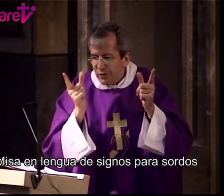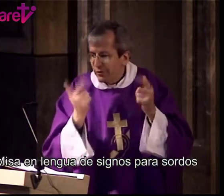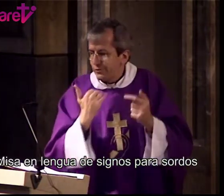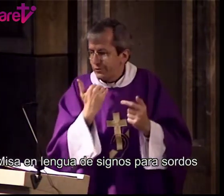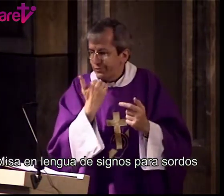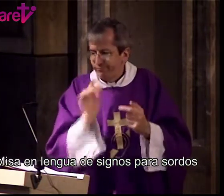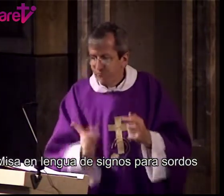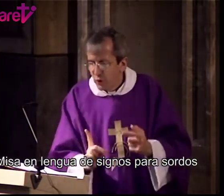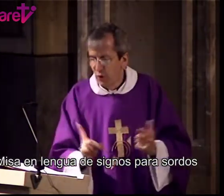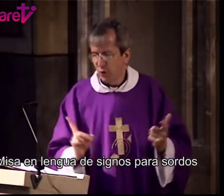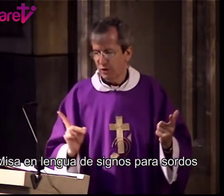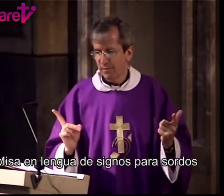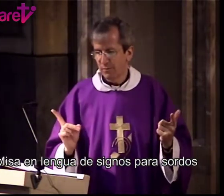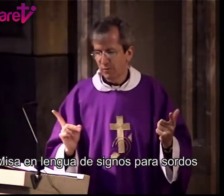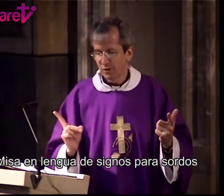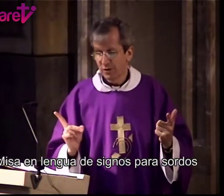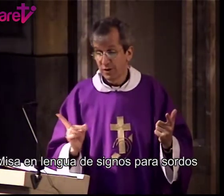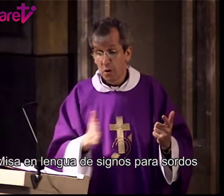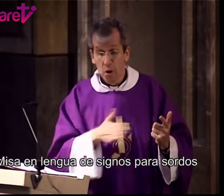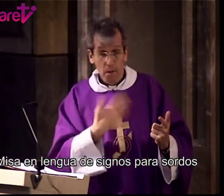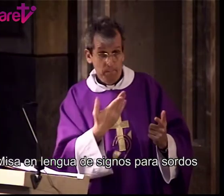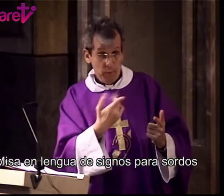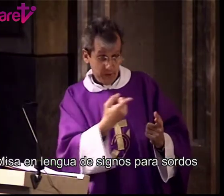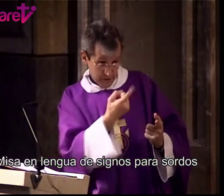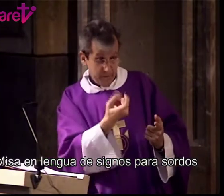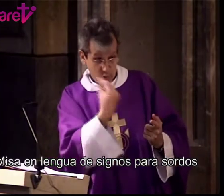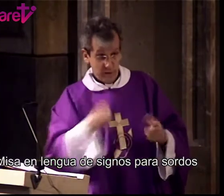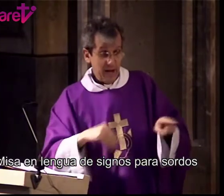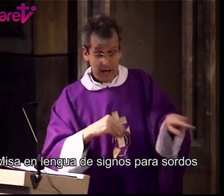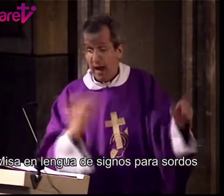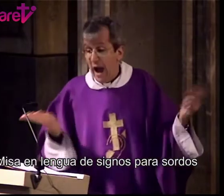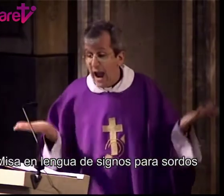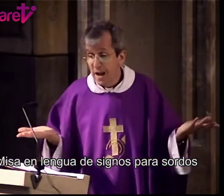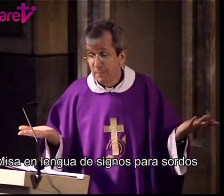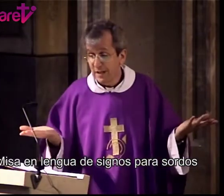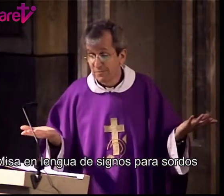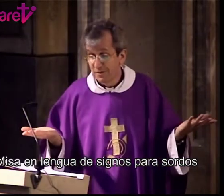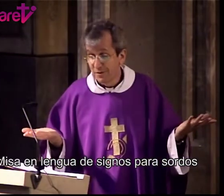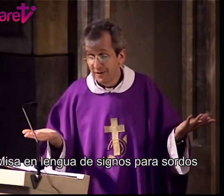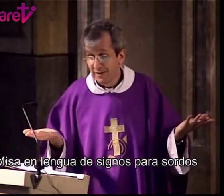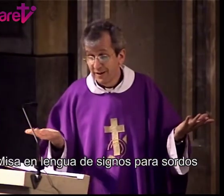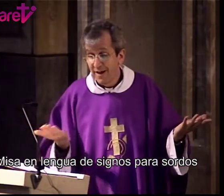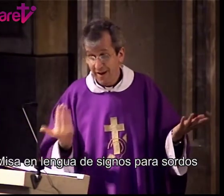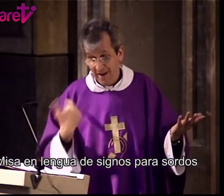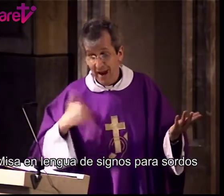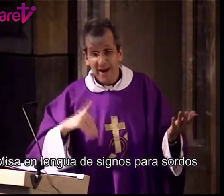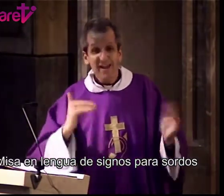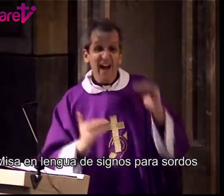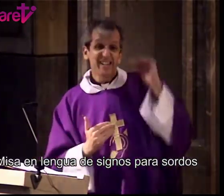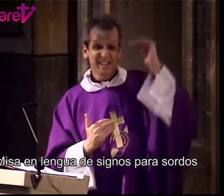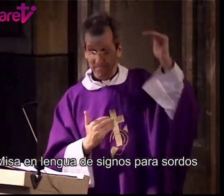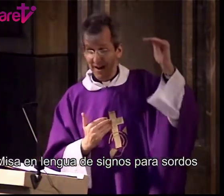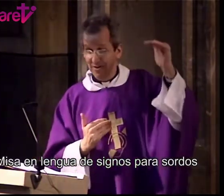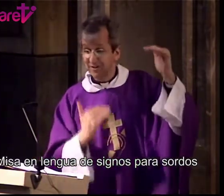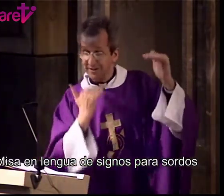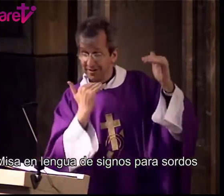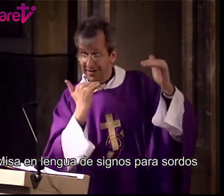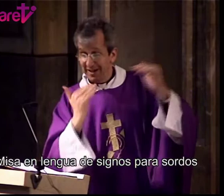ojos? No lo sabemos. Podéis preguntarle a él mismo. Él ya es mayor y